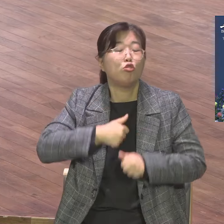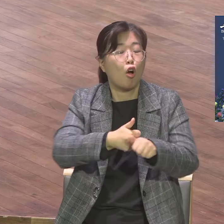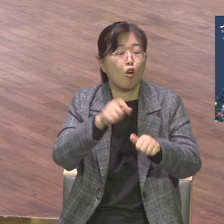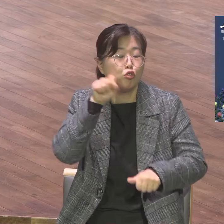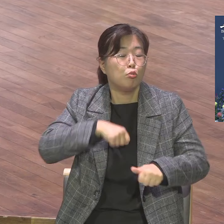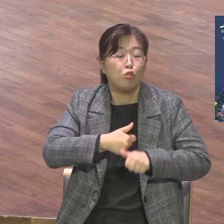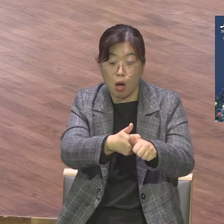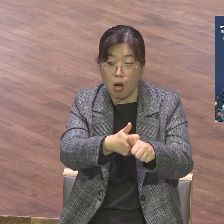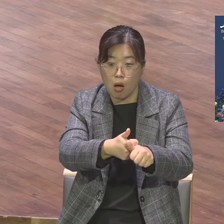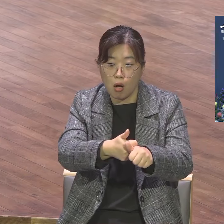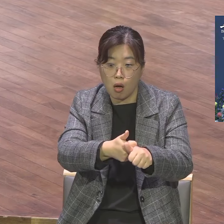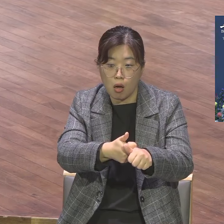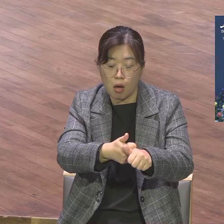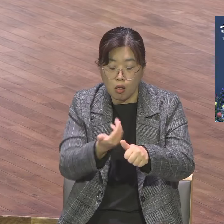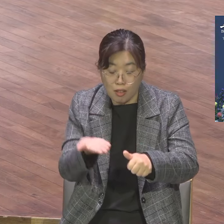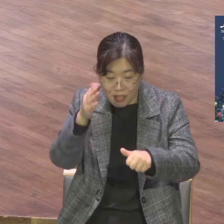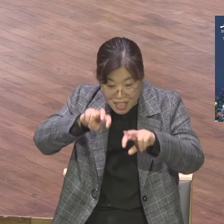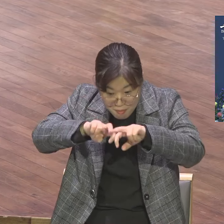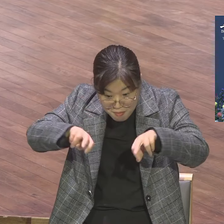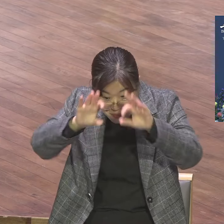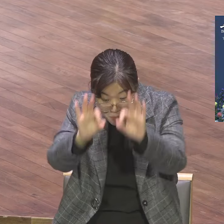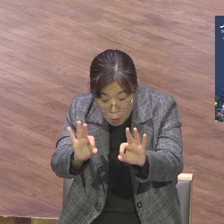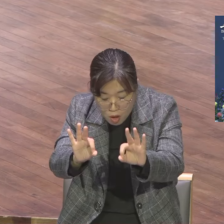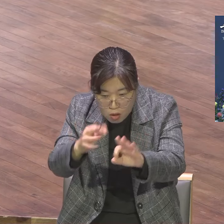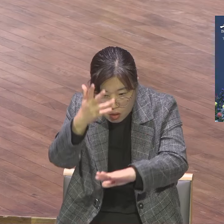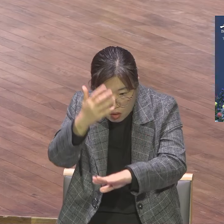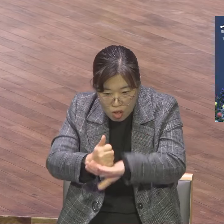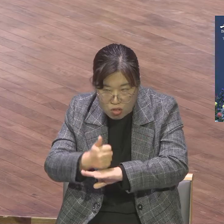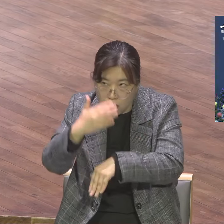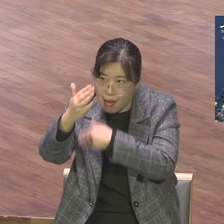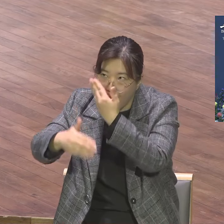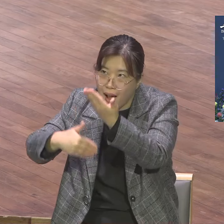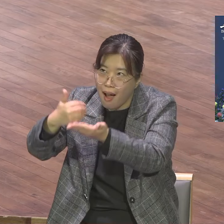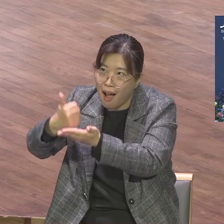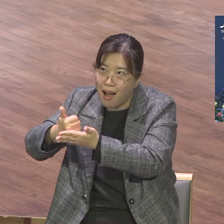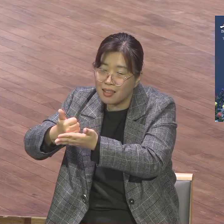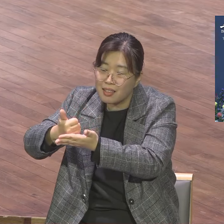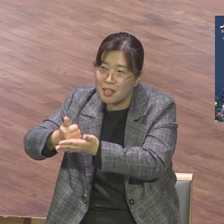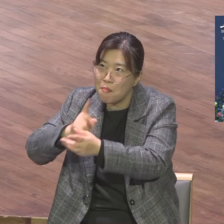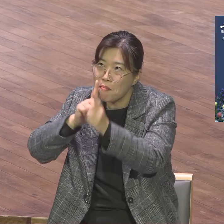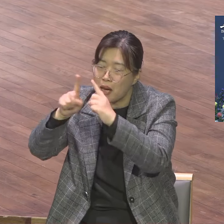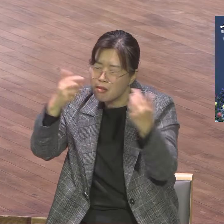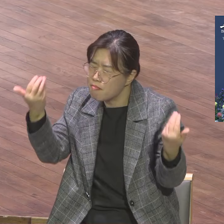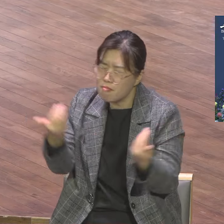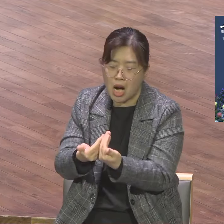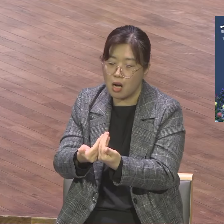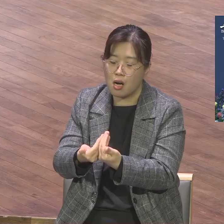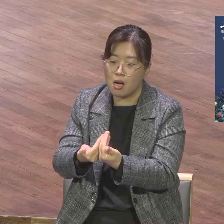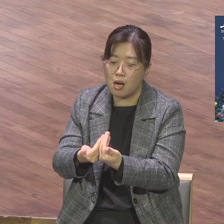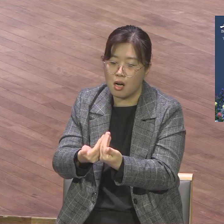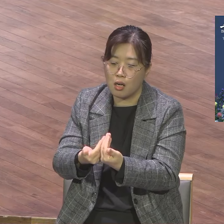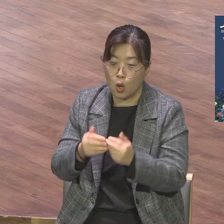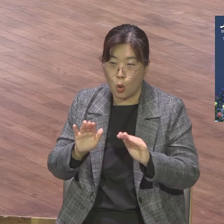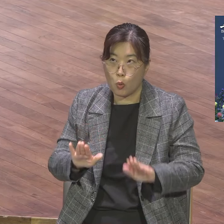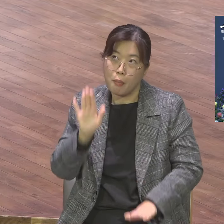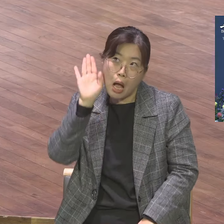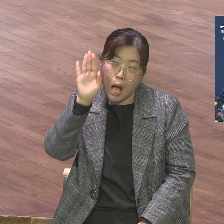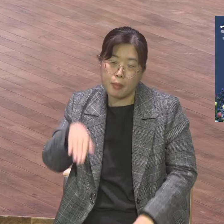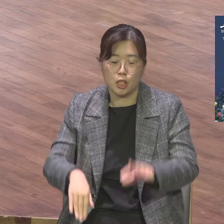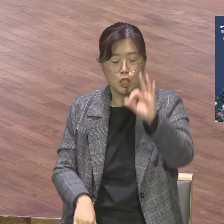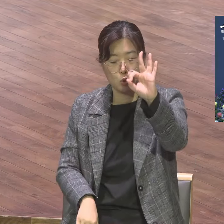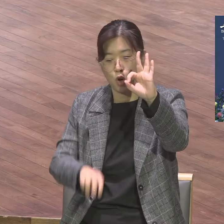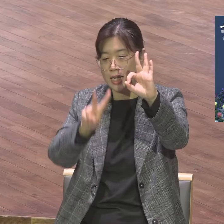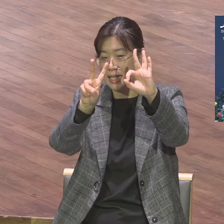반성경적주의자들, 반성경적입니다. 반성경적. 그래서 한국 교회가 오는 27일, 10월 27일